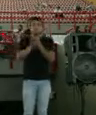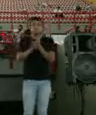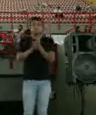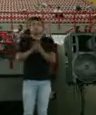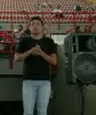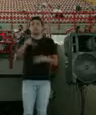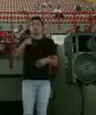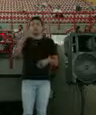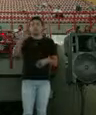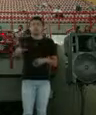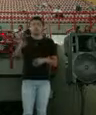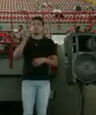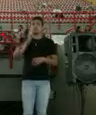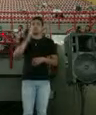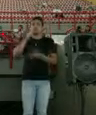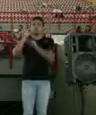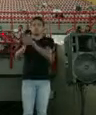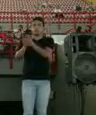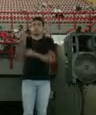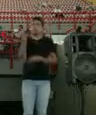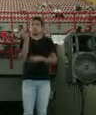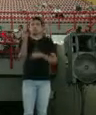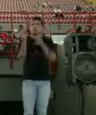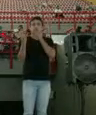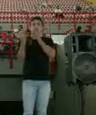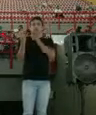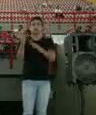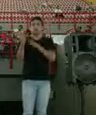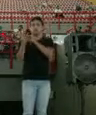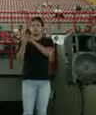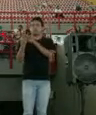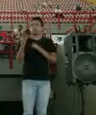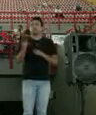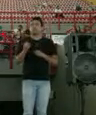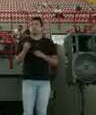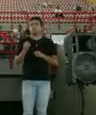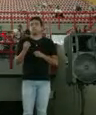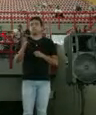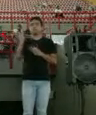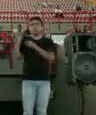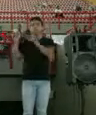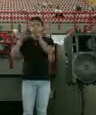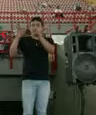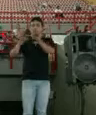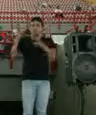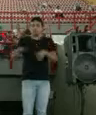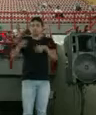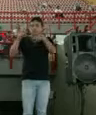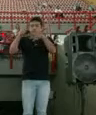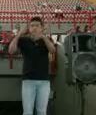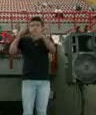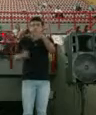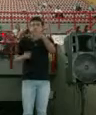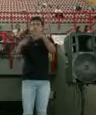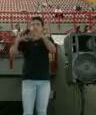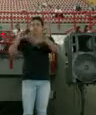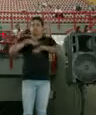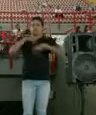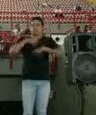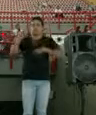eu me casei com 4 mulheres. É ela. A cada semana. Porque o